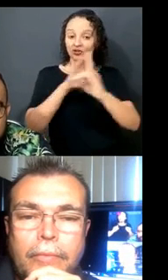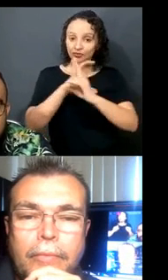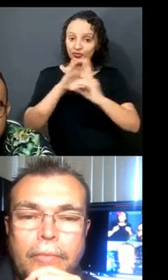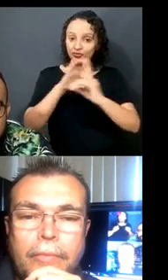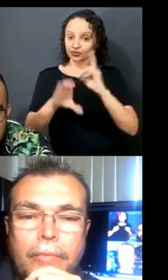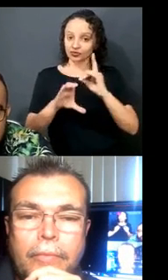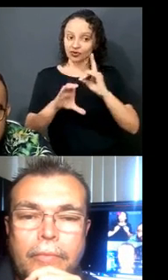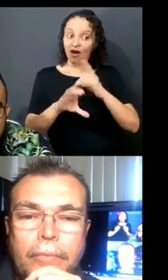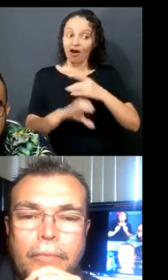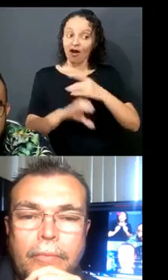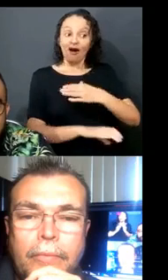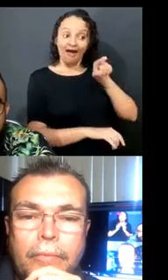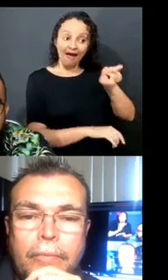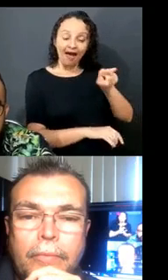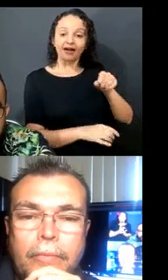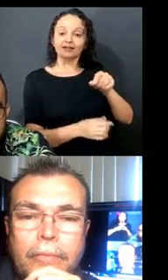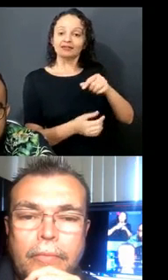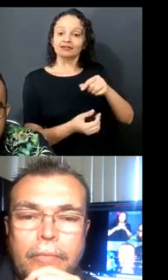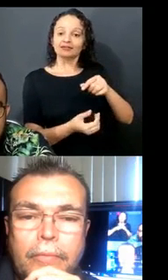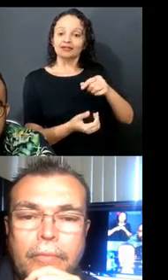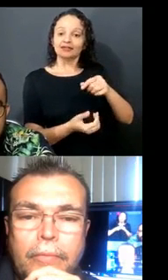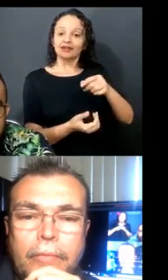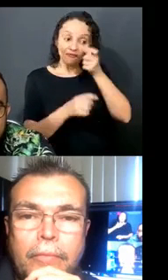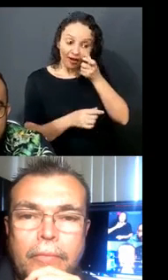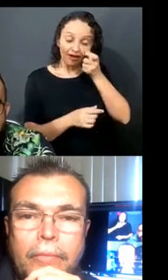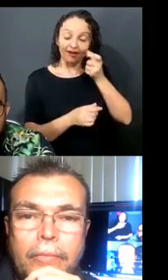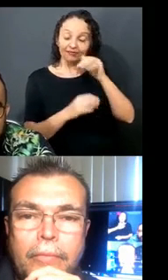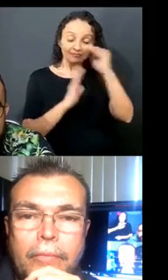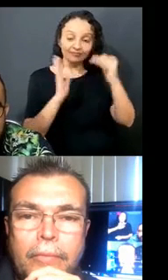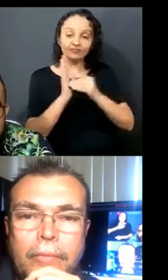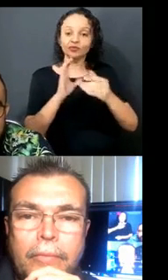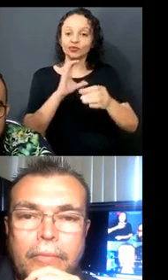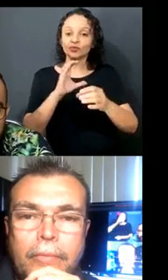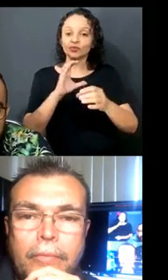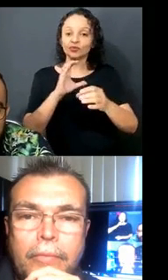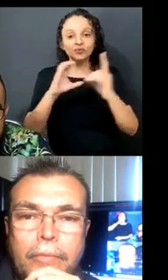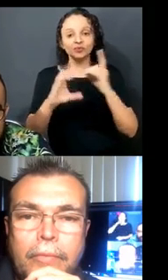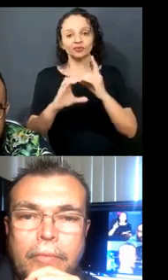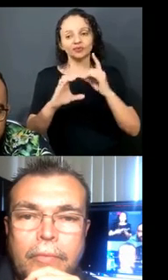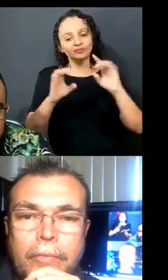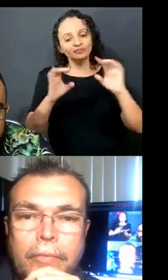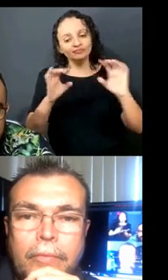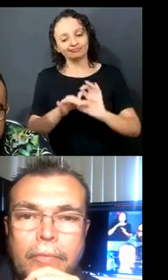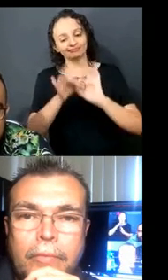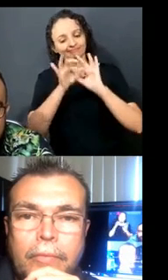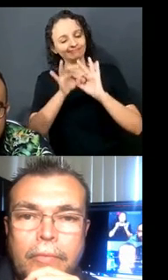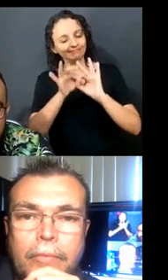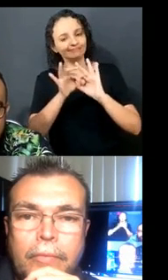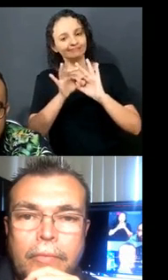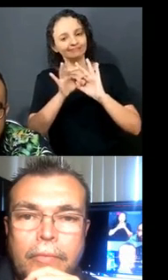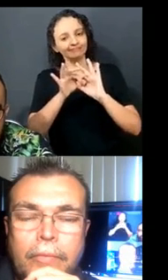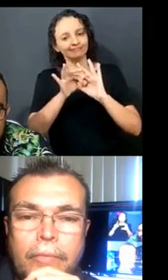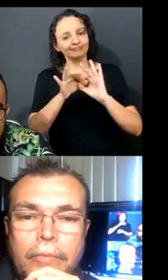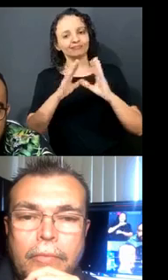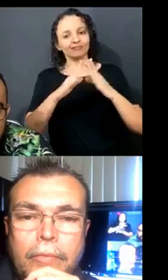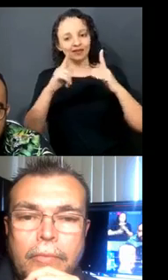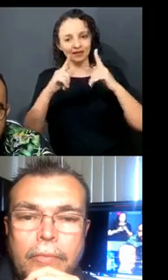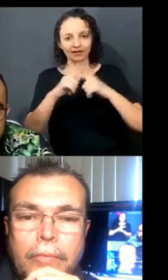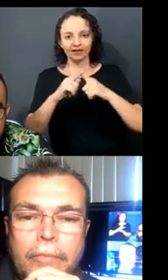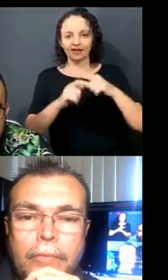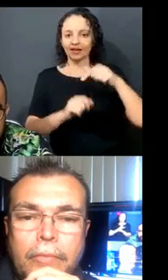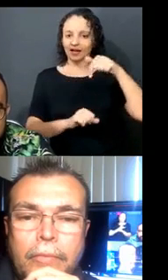ela sente como parte da comunidade. Então, aqui também eu tenho